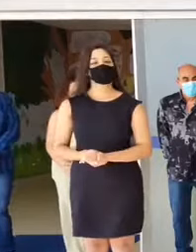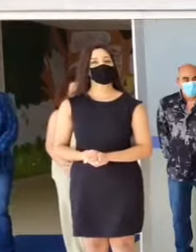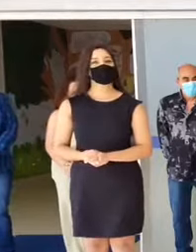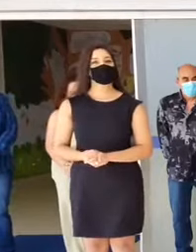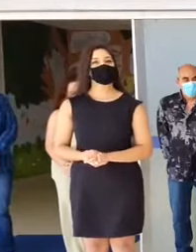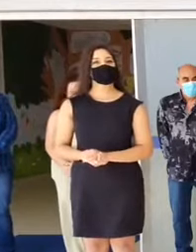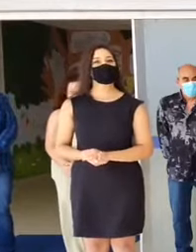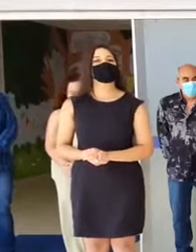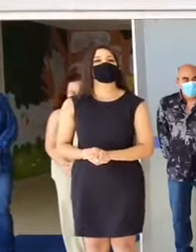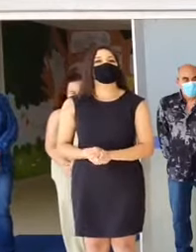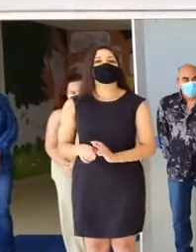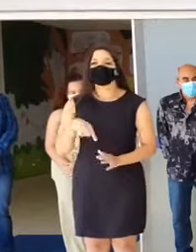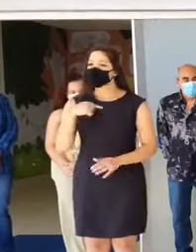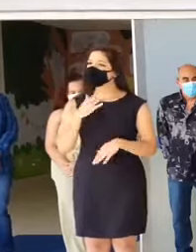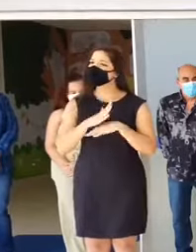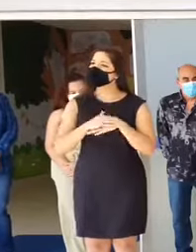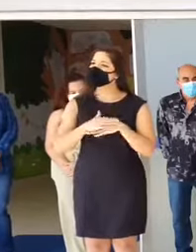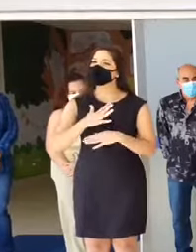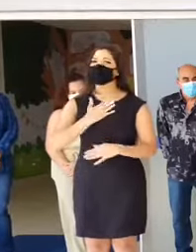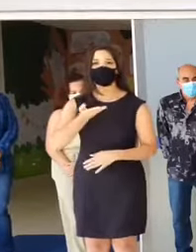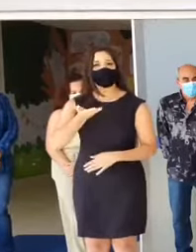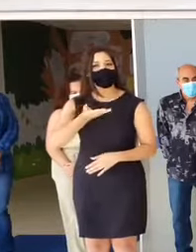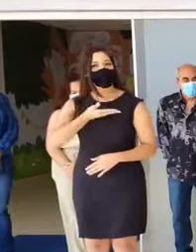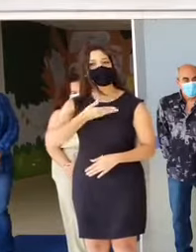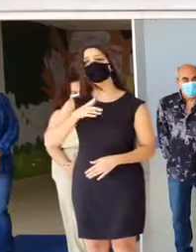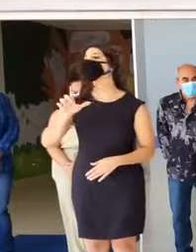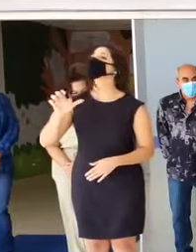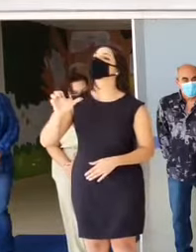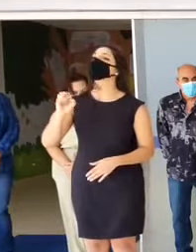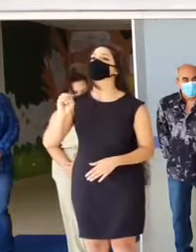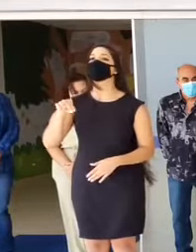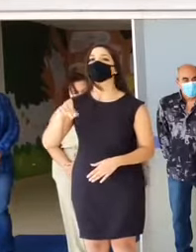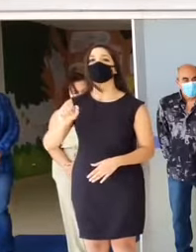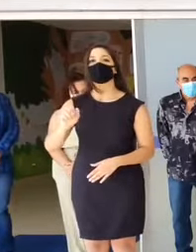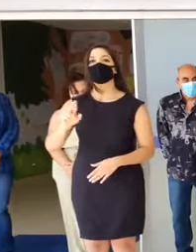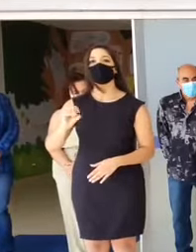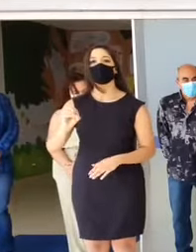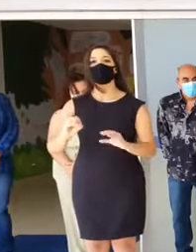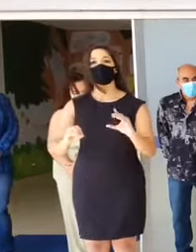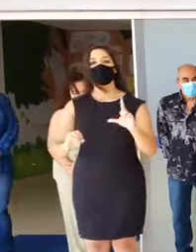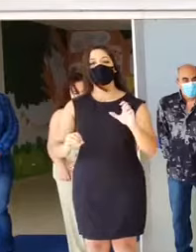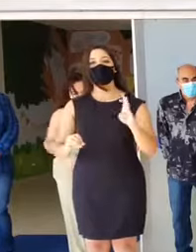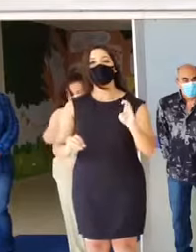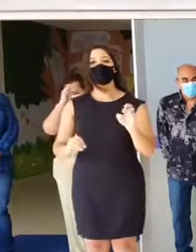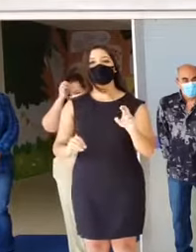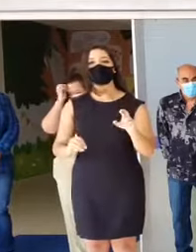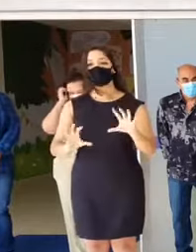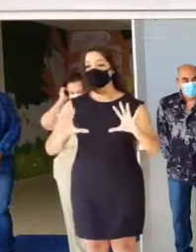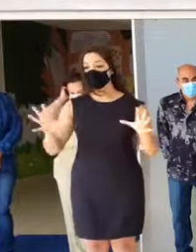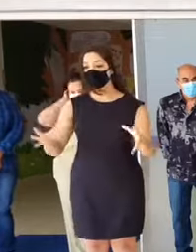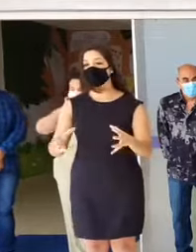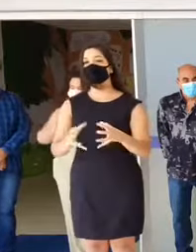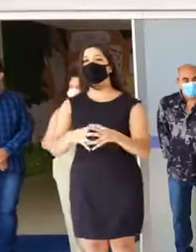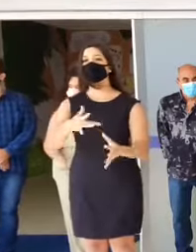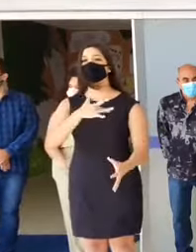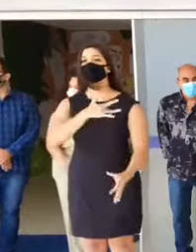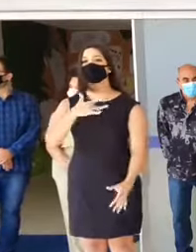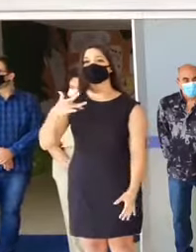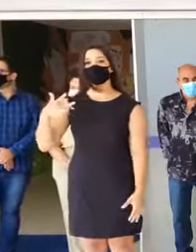meus caros amigos, doutor Leonardo, procurador da República, doutor Kleber, toda a equipe da saúde,